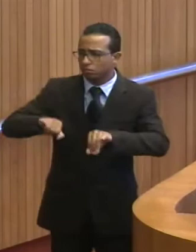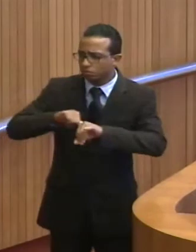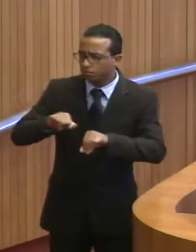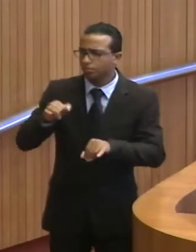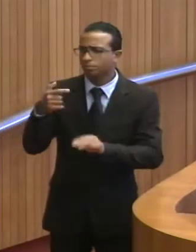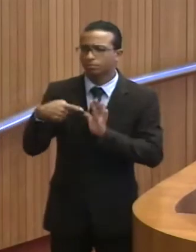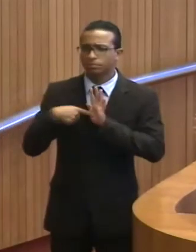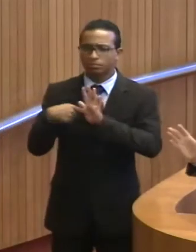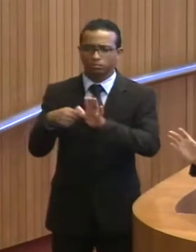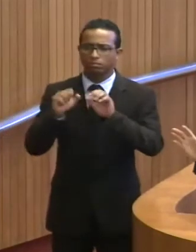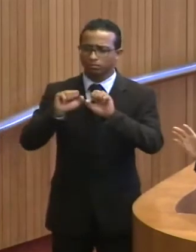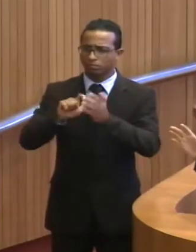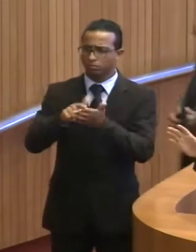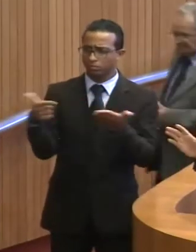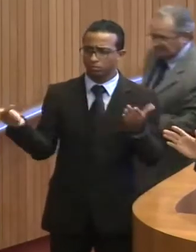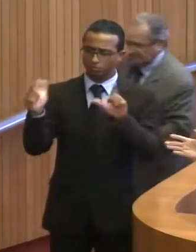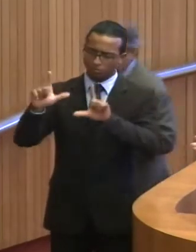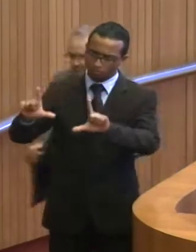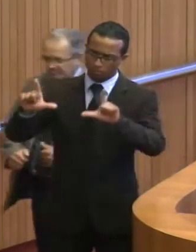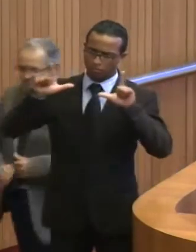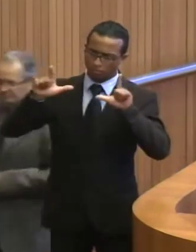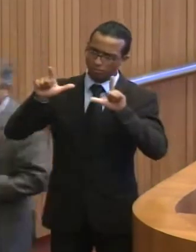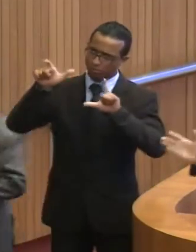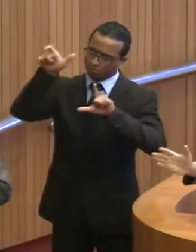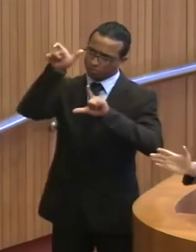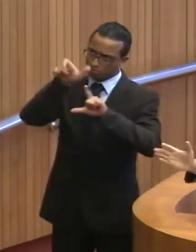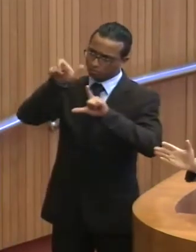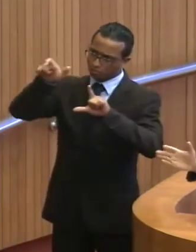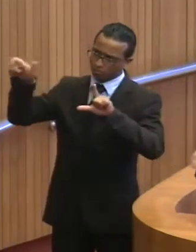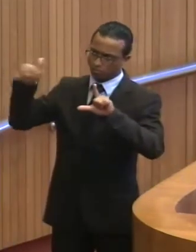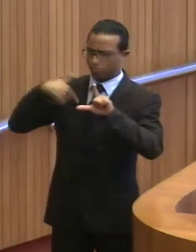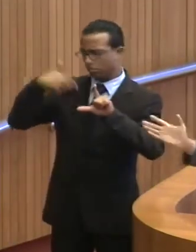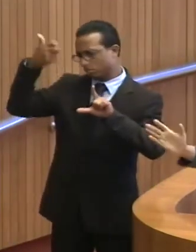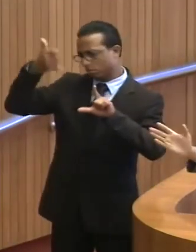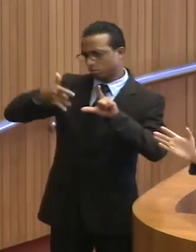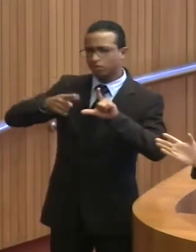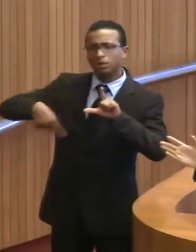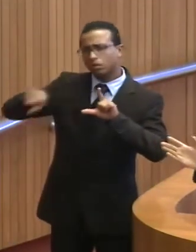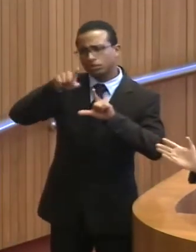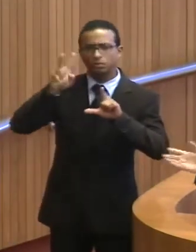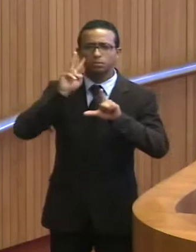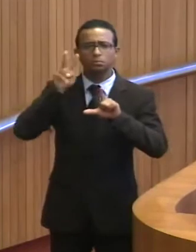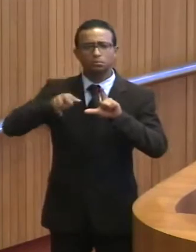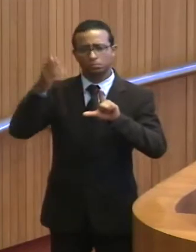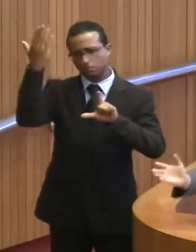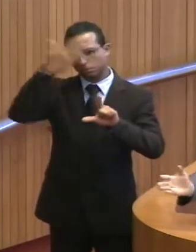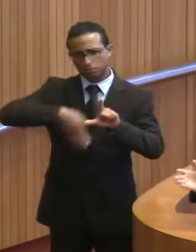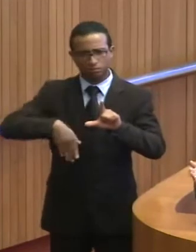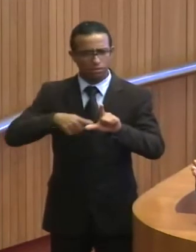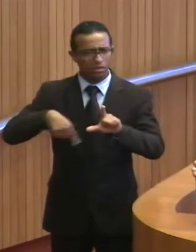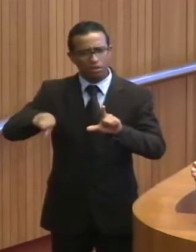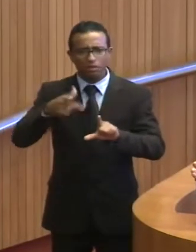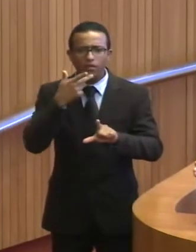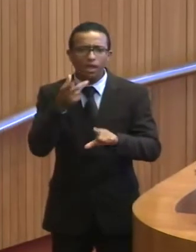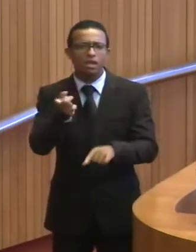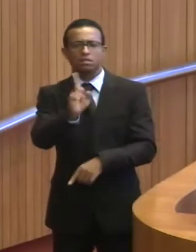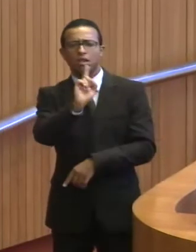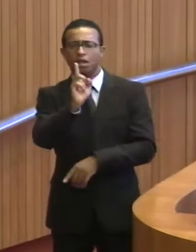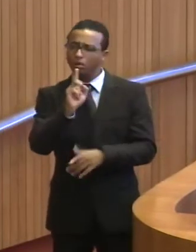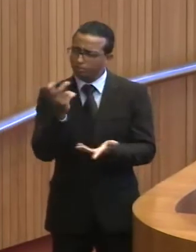E estamparam a manchete e fizeram o escarcéu, que todo mundo viu, não tem como